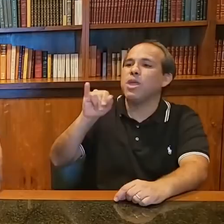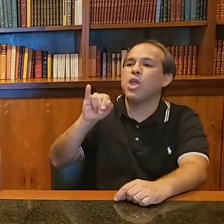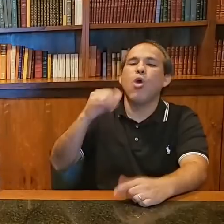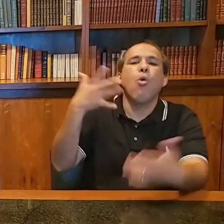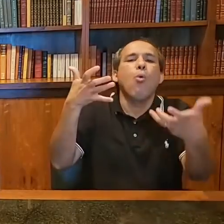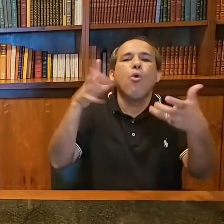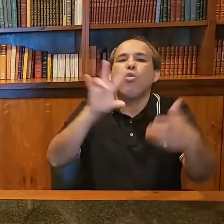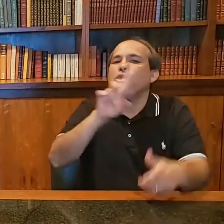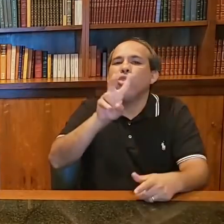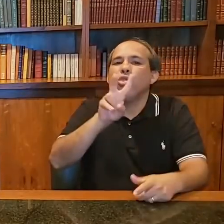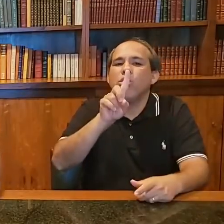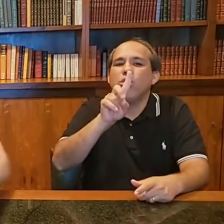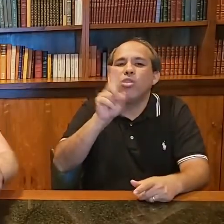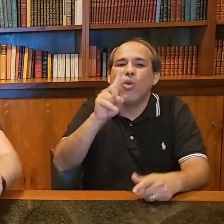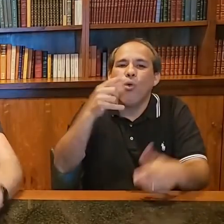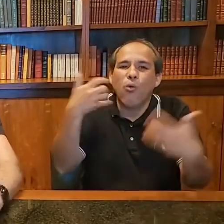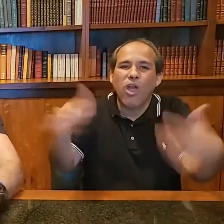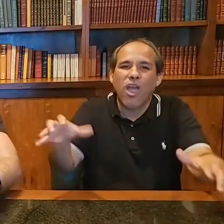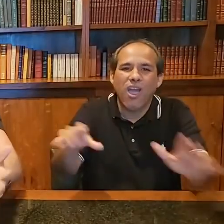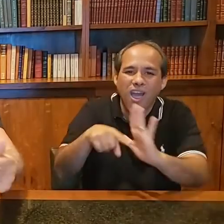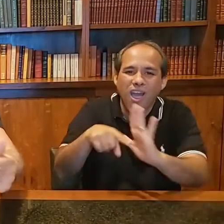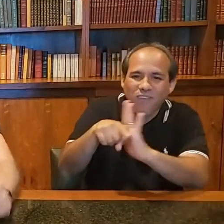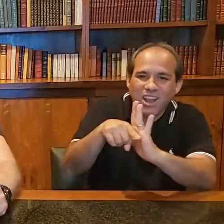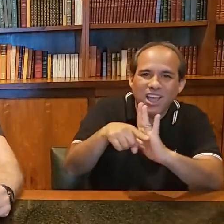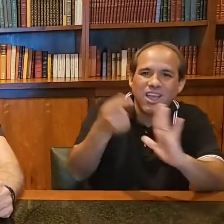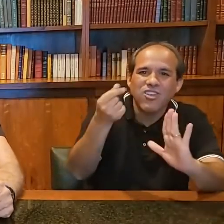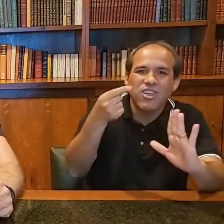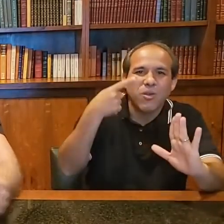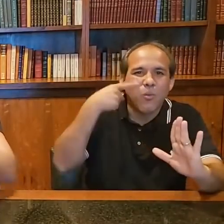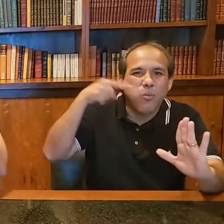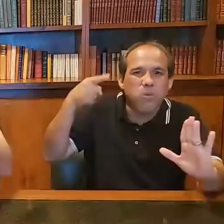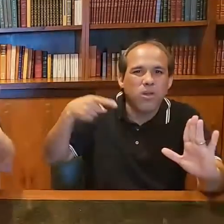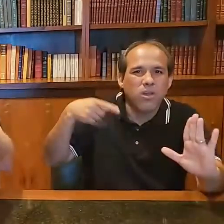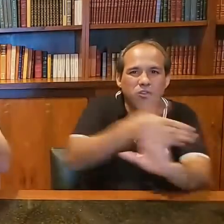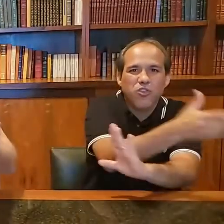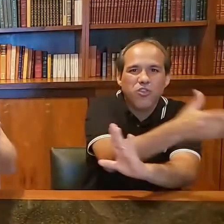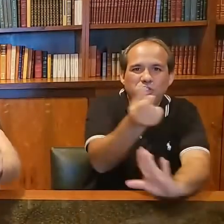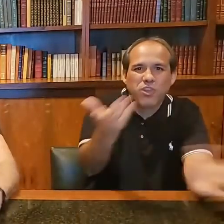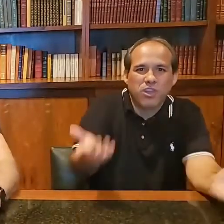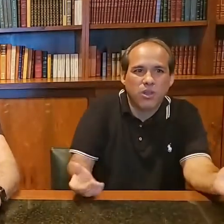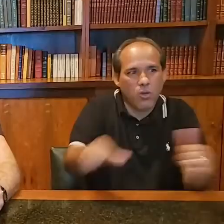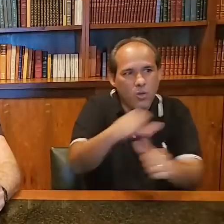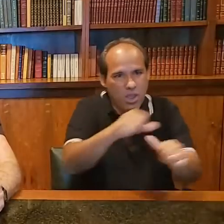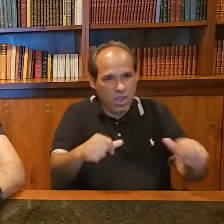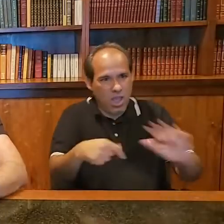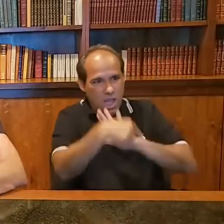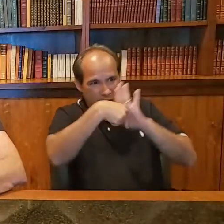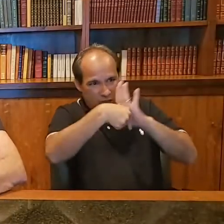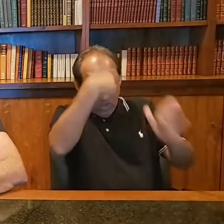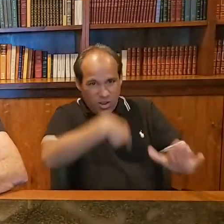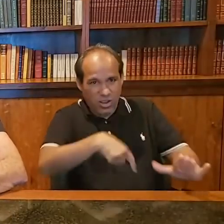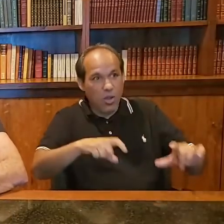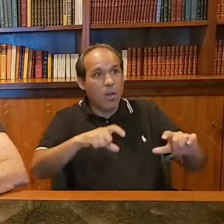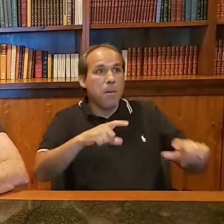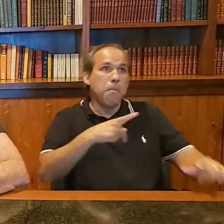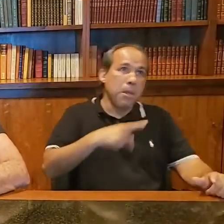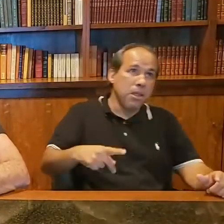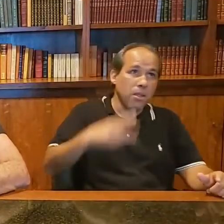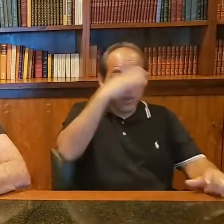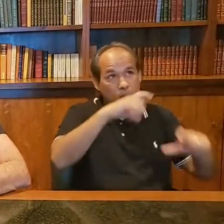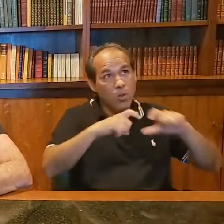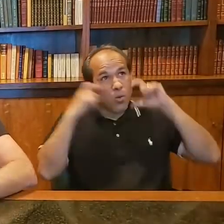usada para apurar desvio de recursos. Está apurando o quê? Se eu estou usando máscara ou não? Em falando em